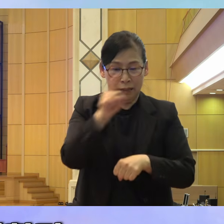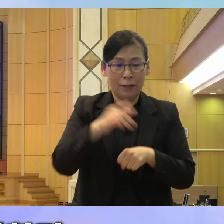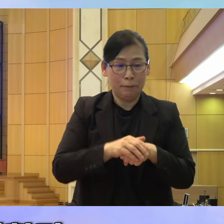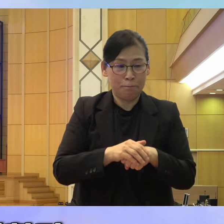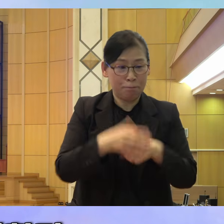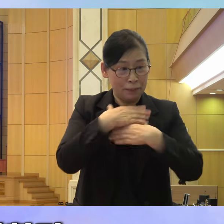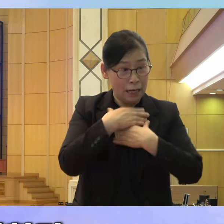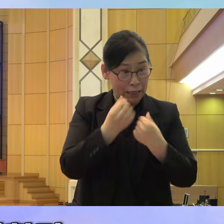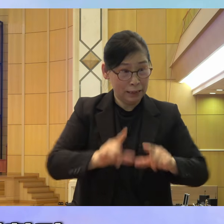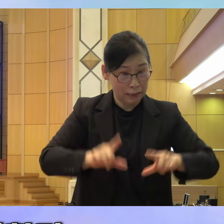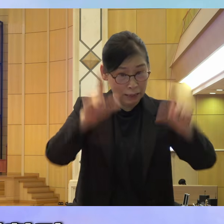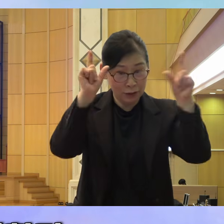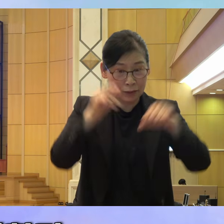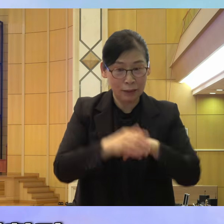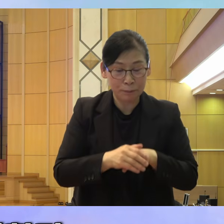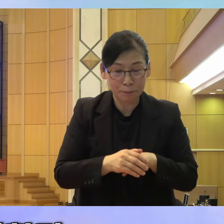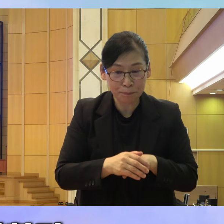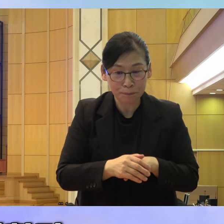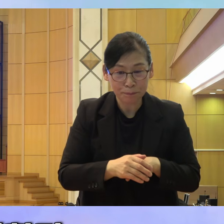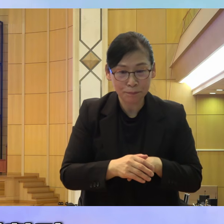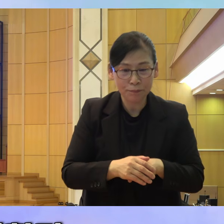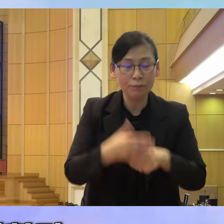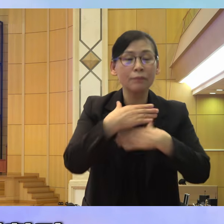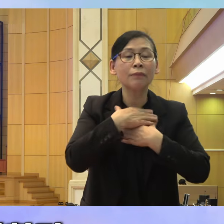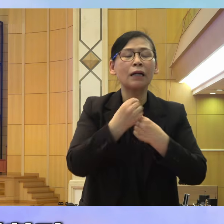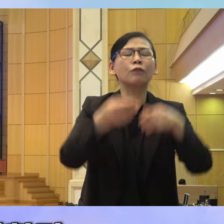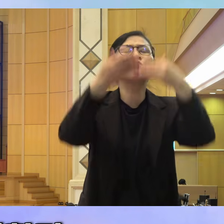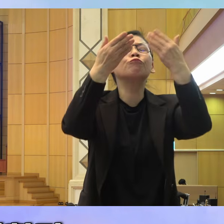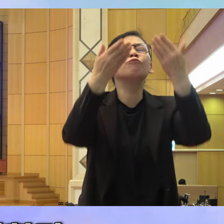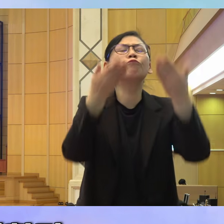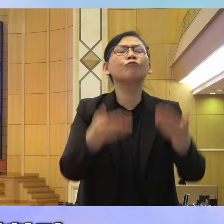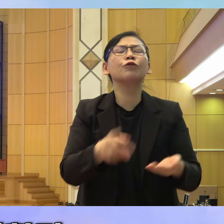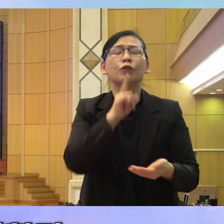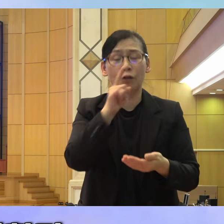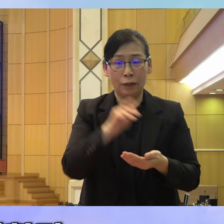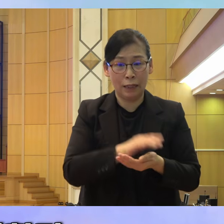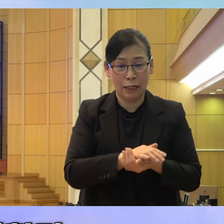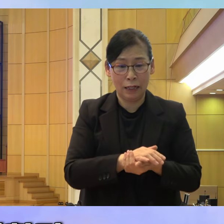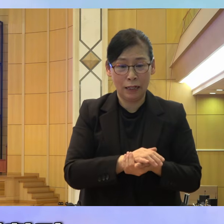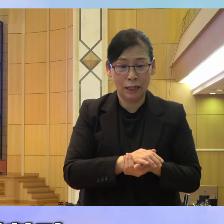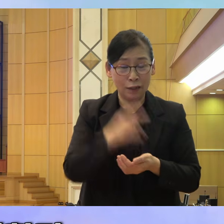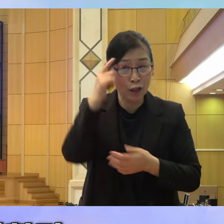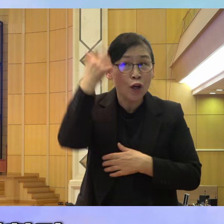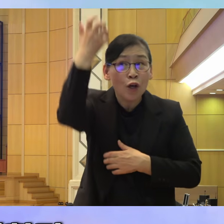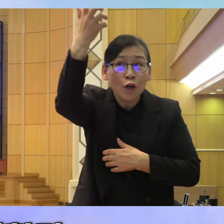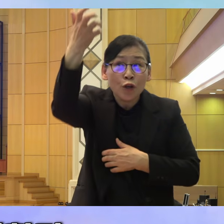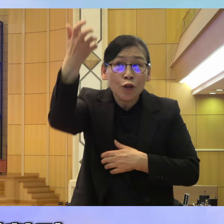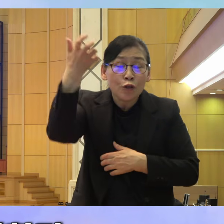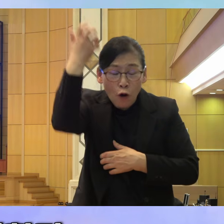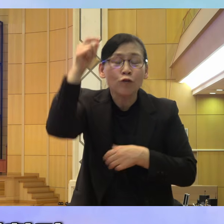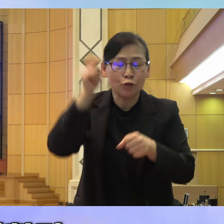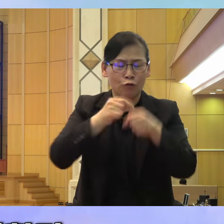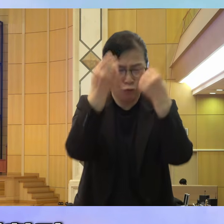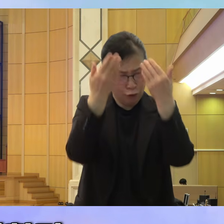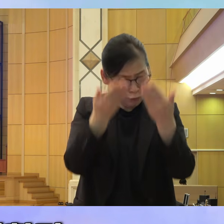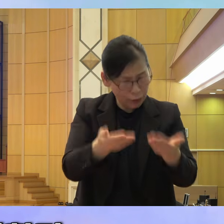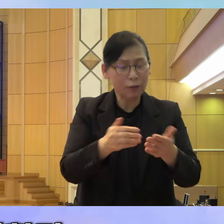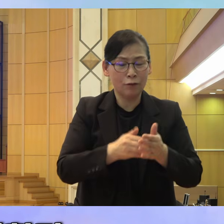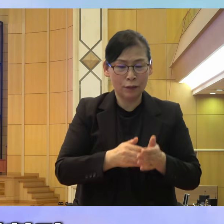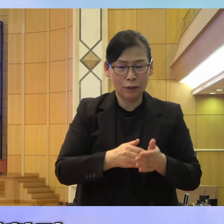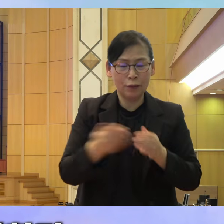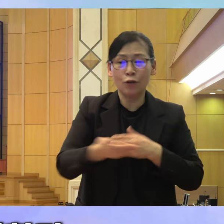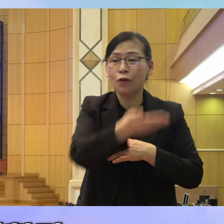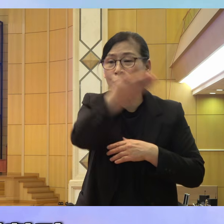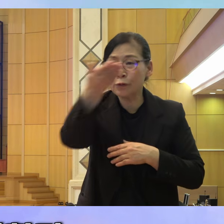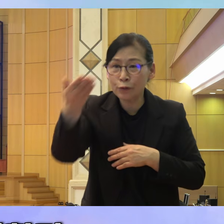안식하시니라. 안식은 쉬었다는 뜻이에요. 근데 영적으로 말하는 거야.